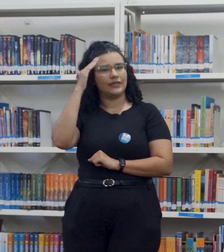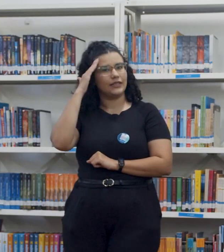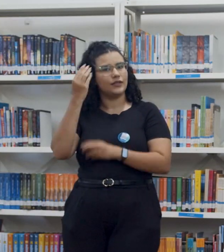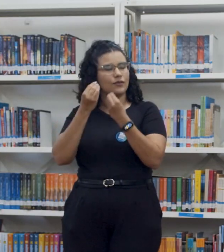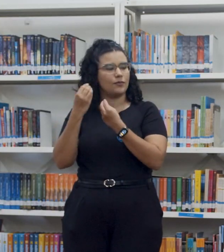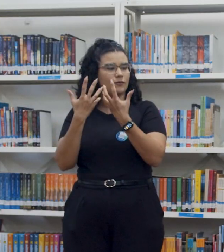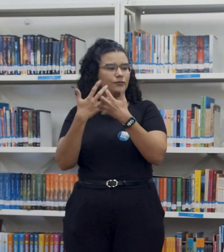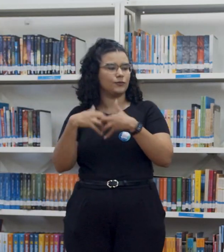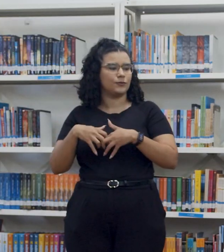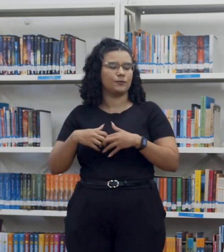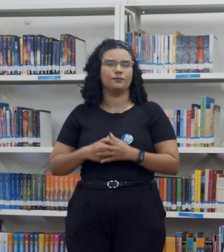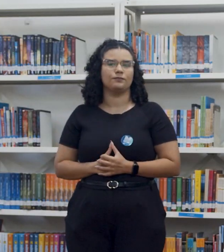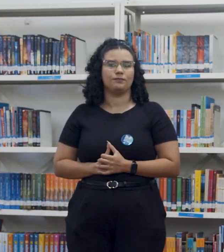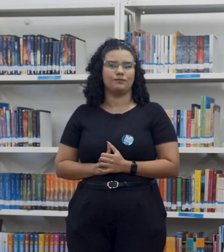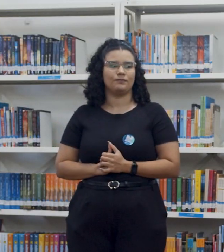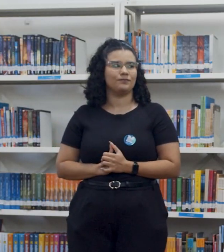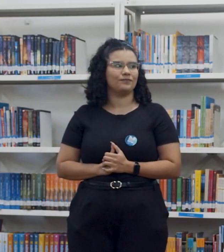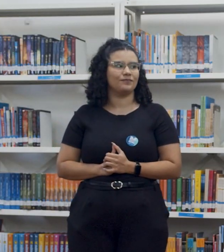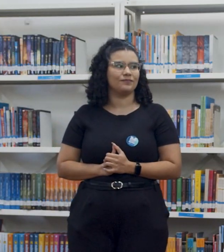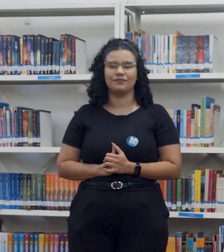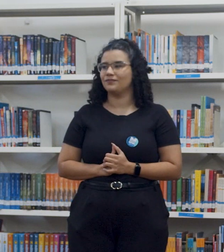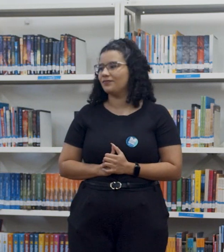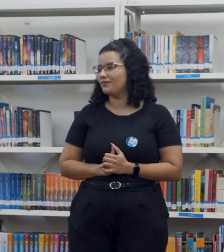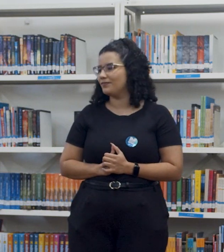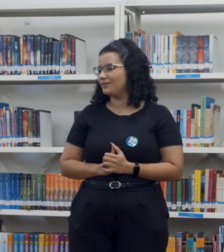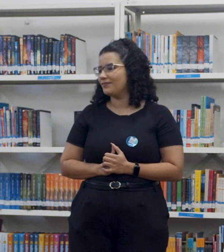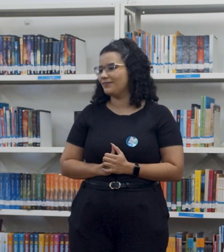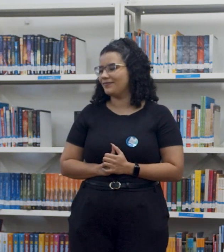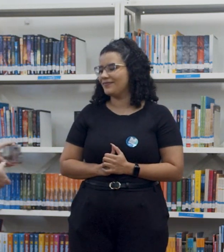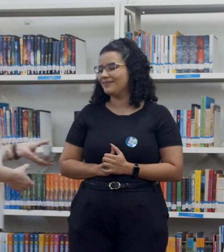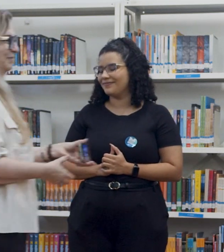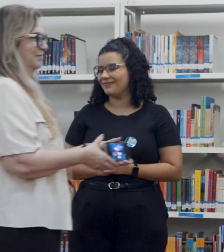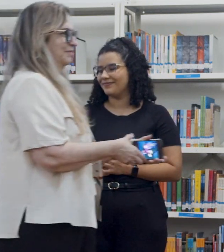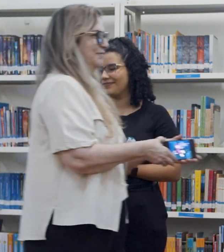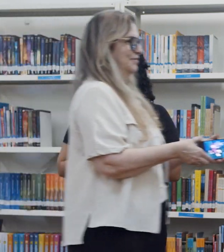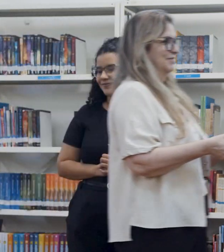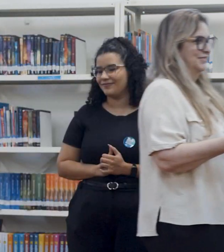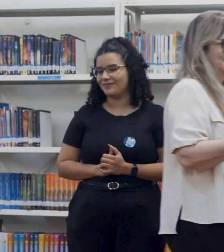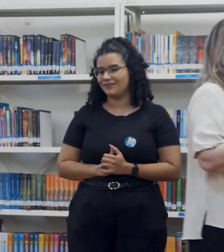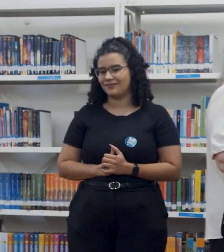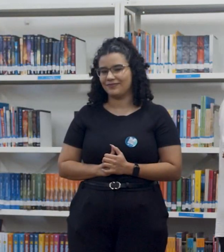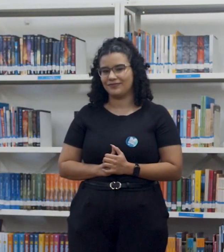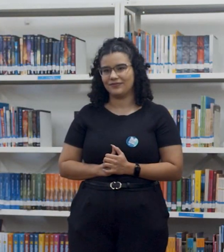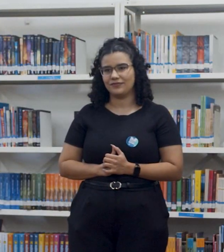funcionaria. Ana Lúcia mostra as ilustrações para todos e devolve o celular à jovem.